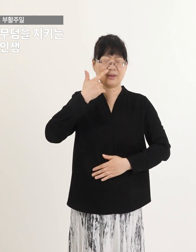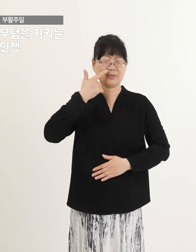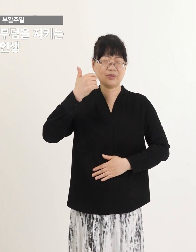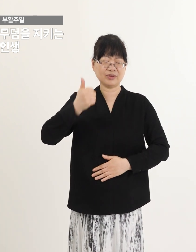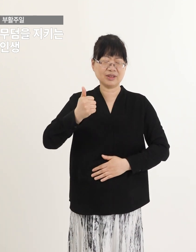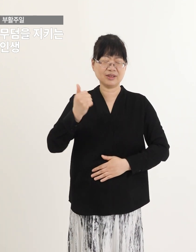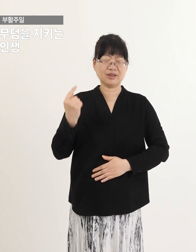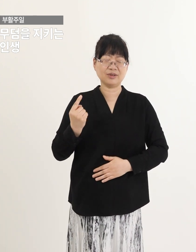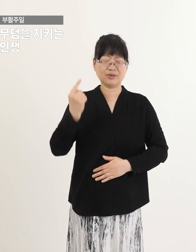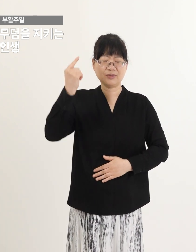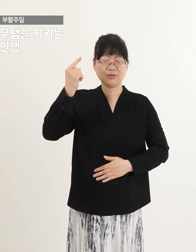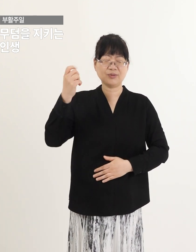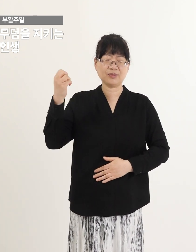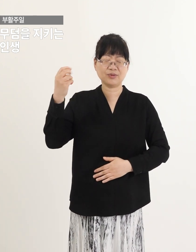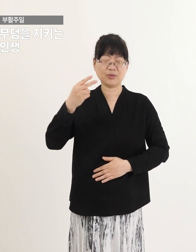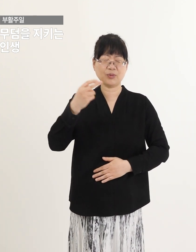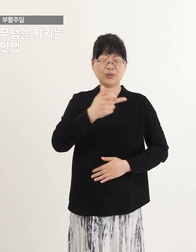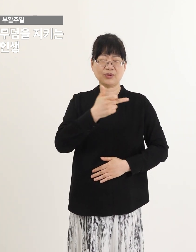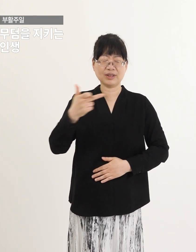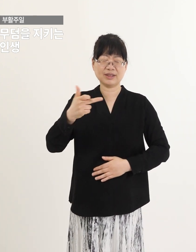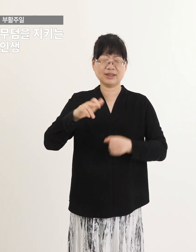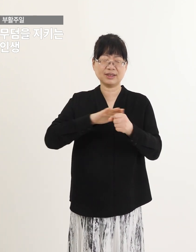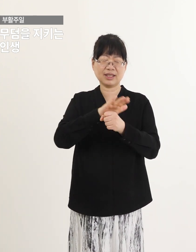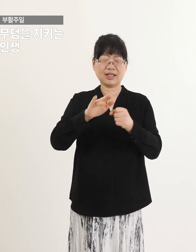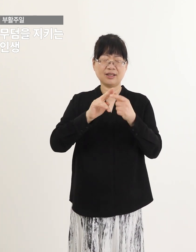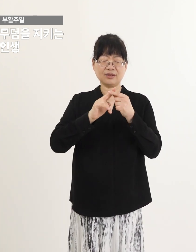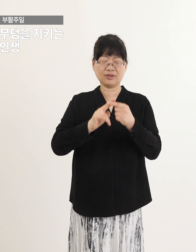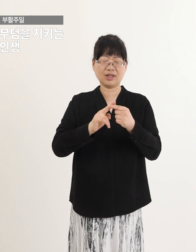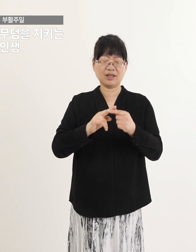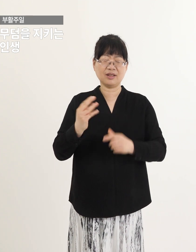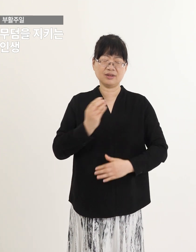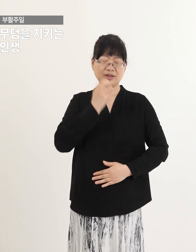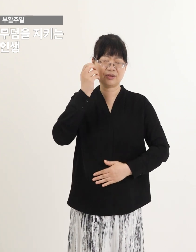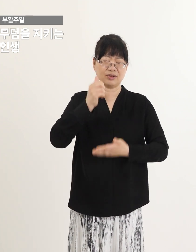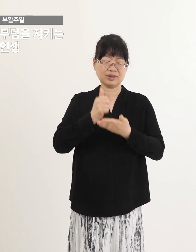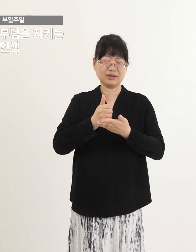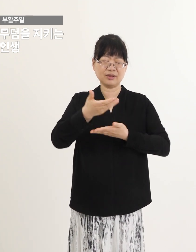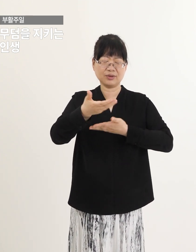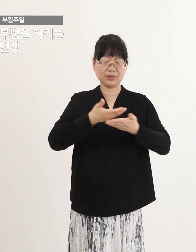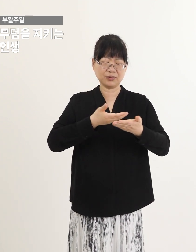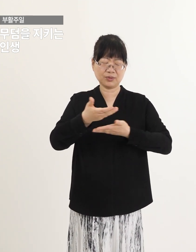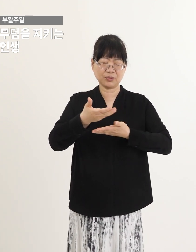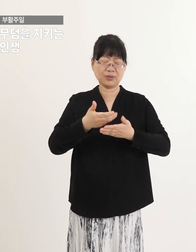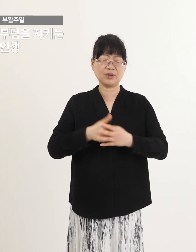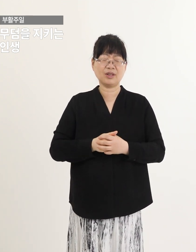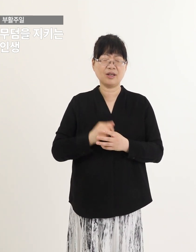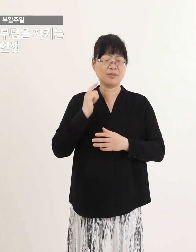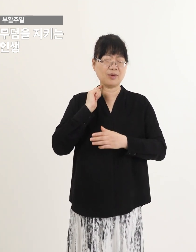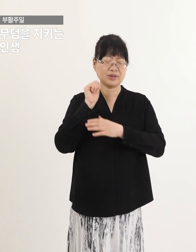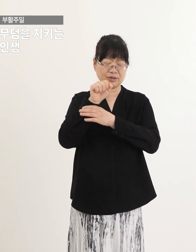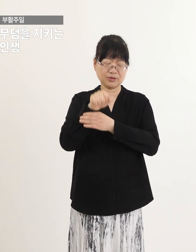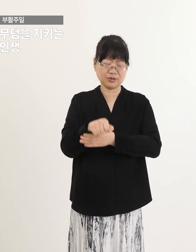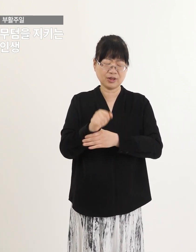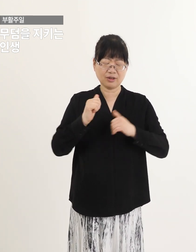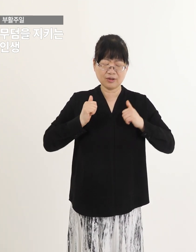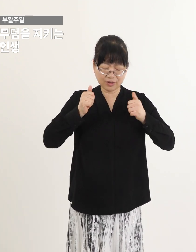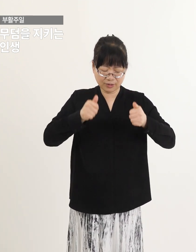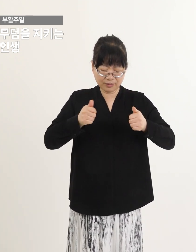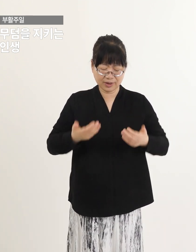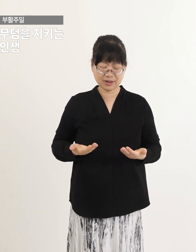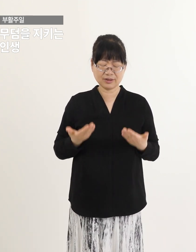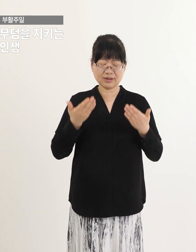아버지의 높고 크신 사랑하심과 성령님의 교통하심이 머리 숙여